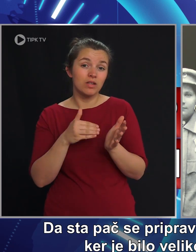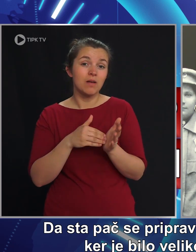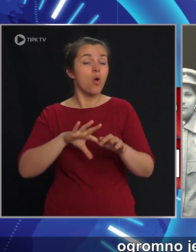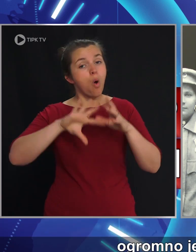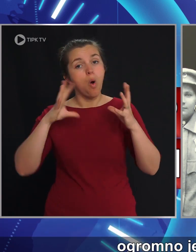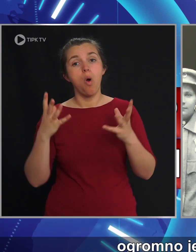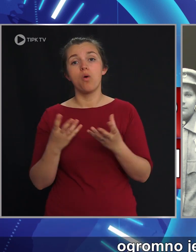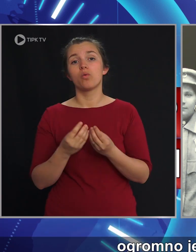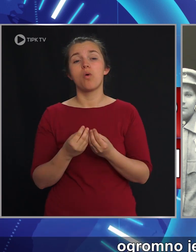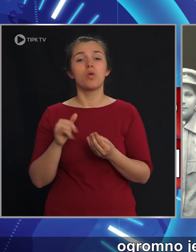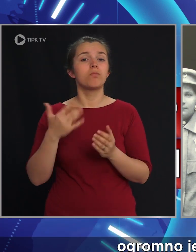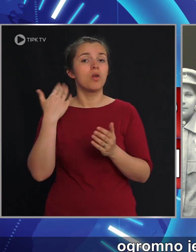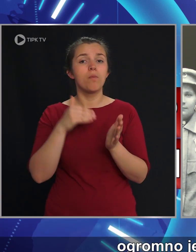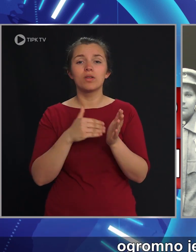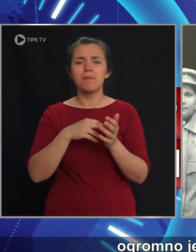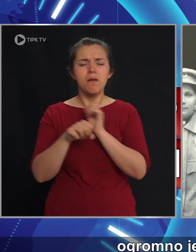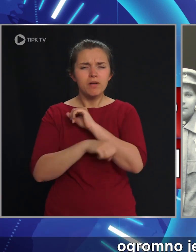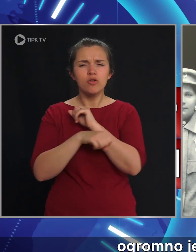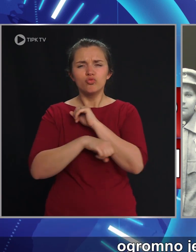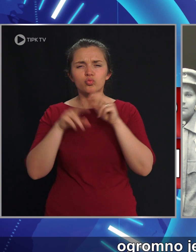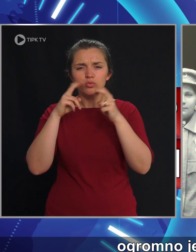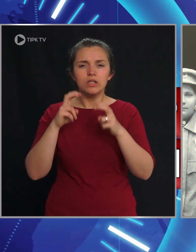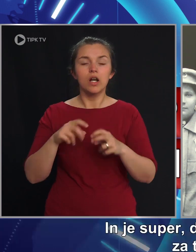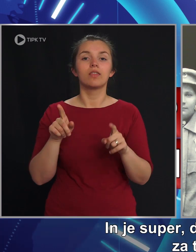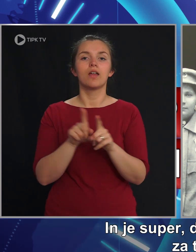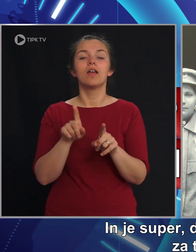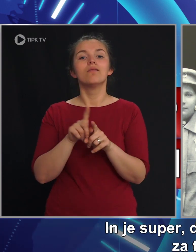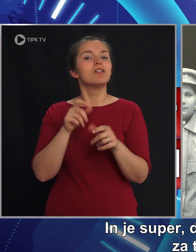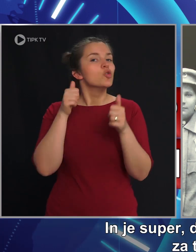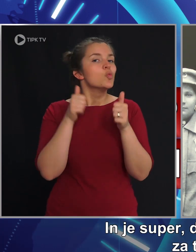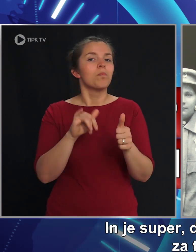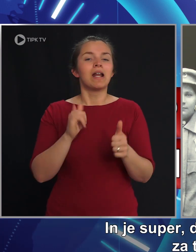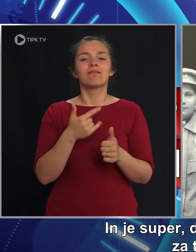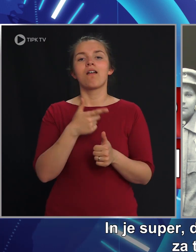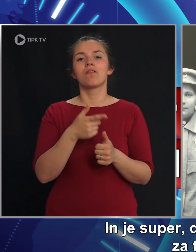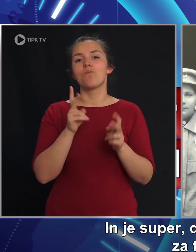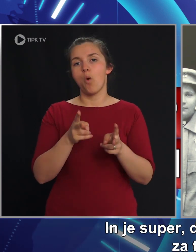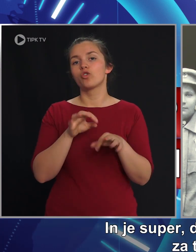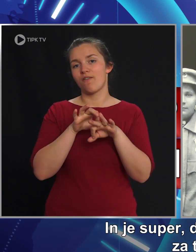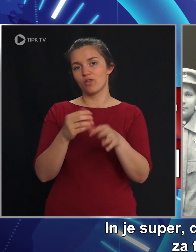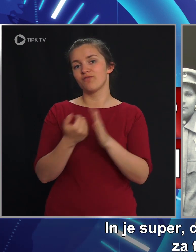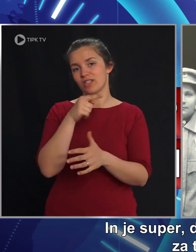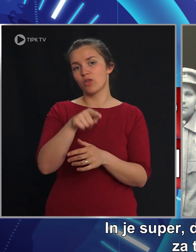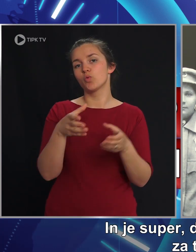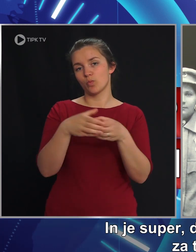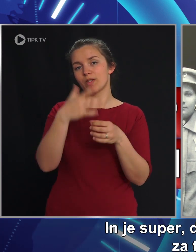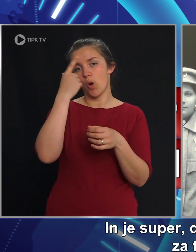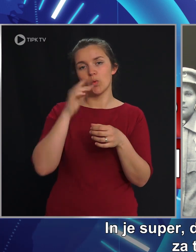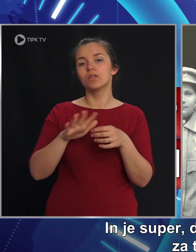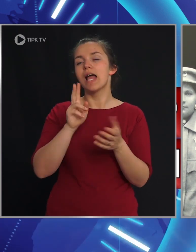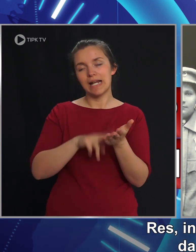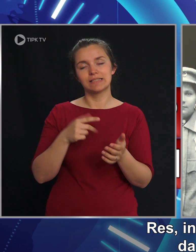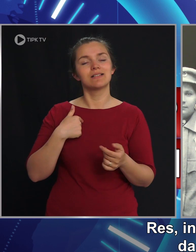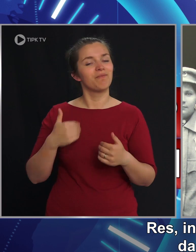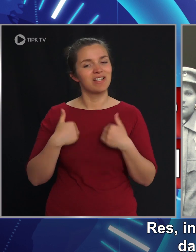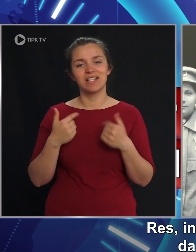sigurno potrebnih, ogromen. Je bilo treba preštudirati in je super, da je omogočeno vodstvo za to skupino